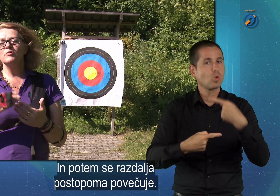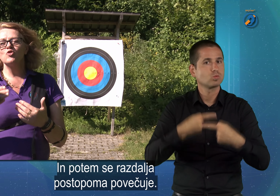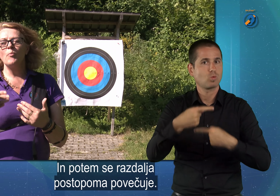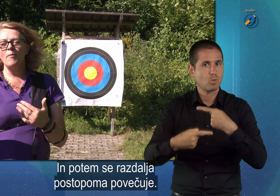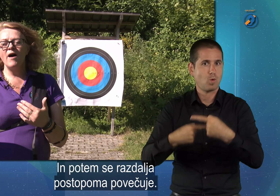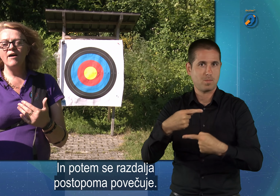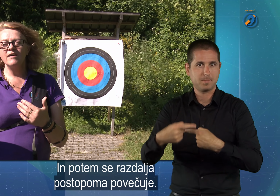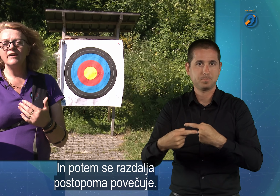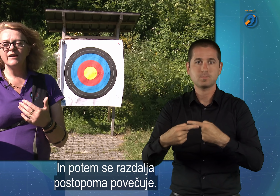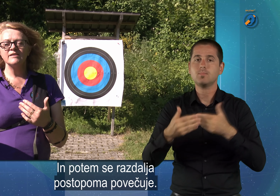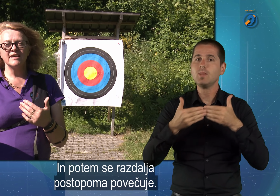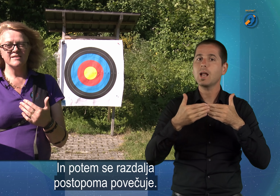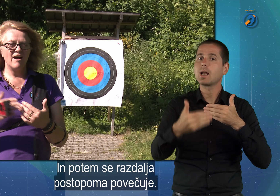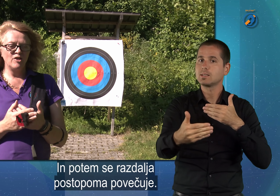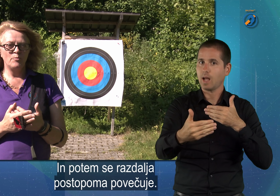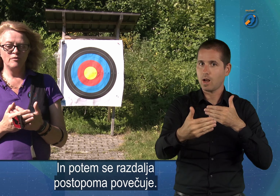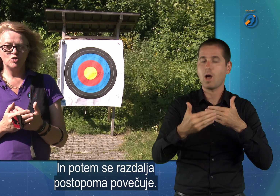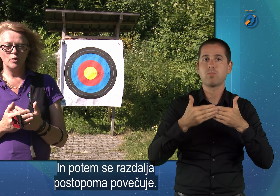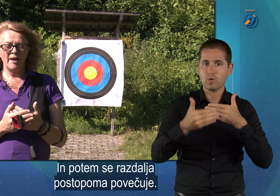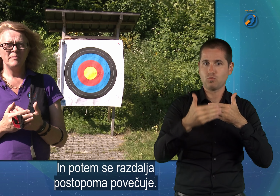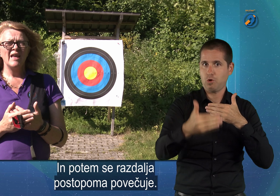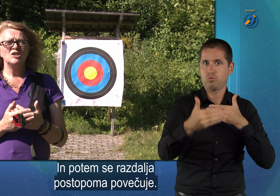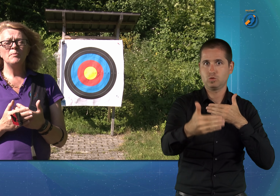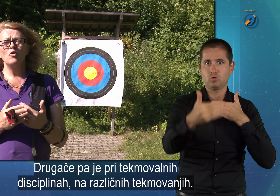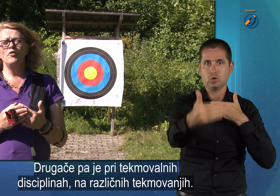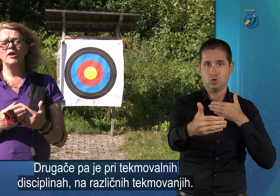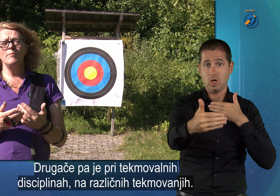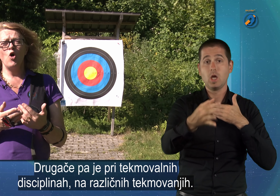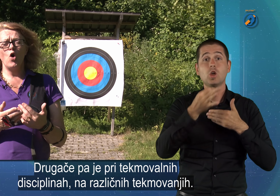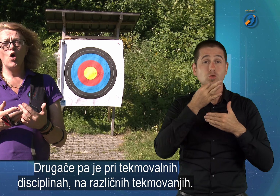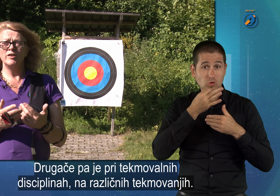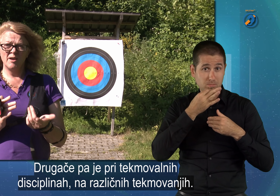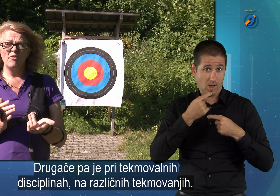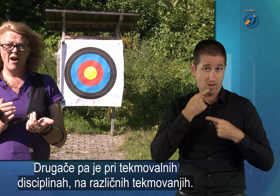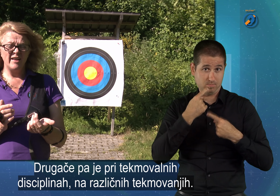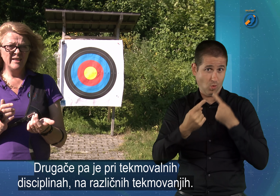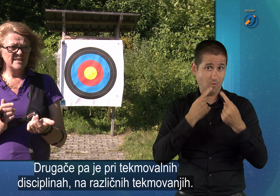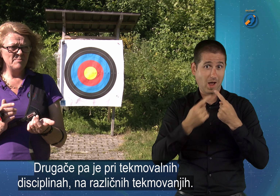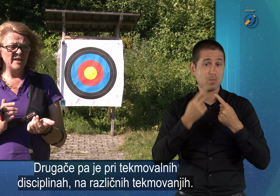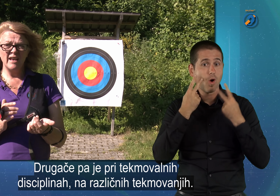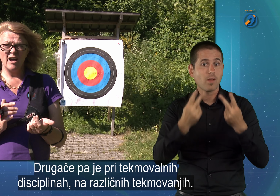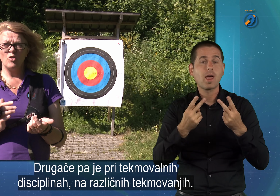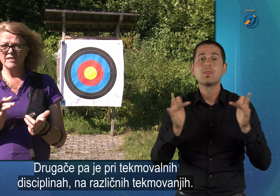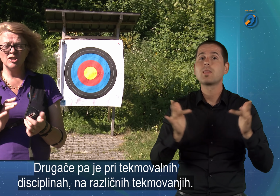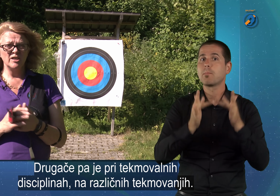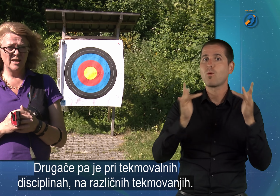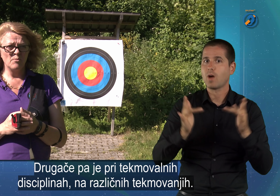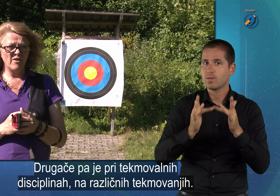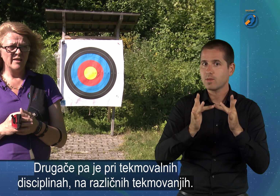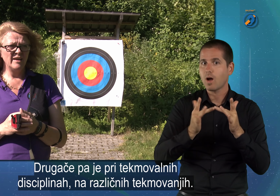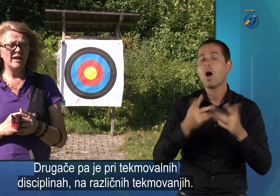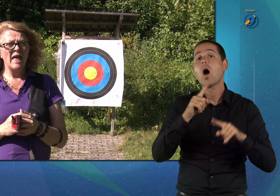In potem postopoma se razdaljo povečuje. Če pa govorimo o tekmovalnih disciplinah, o